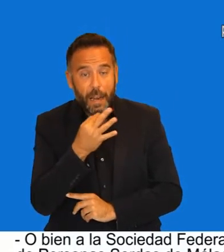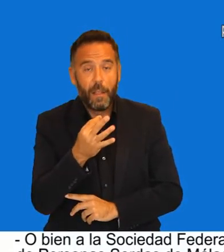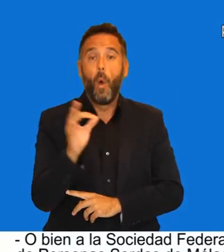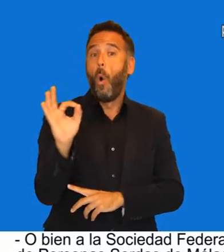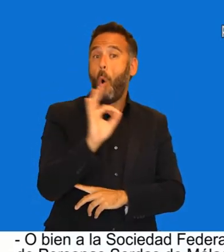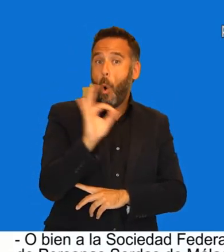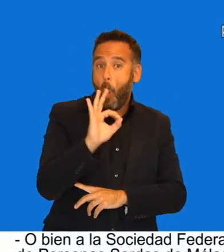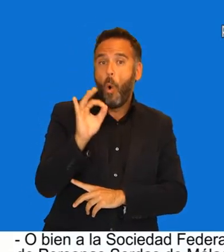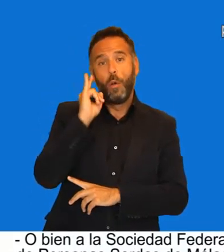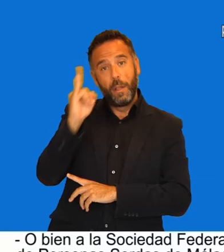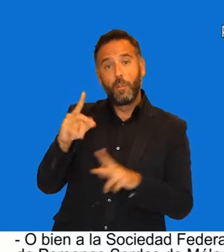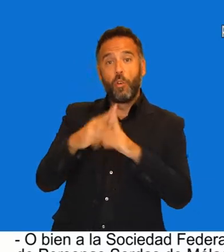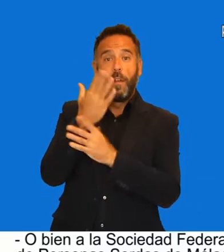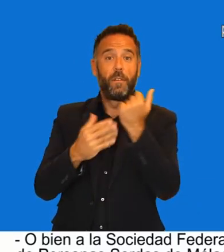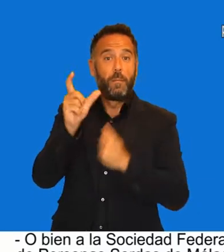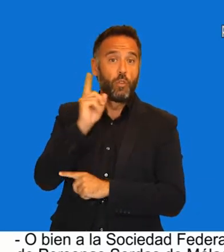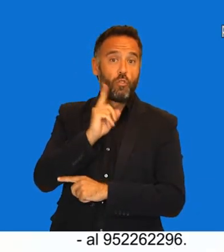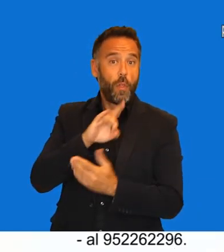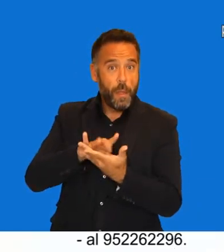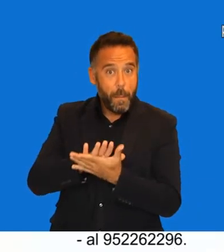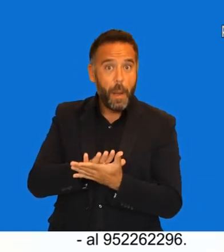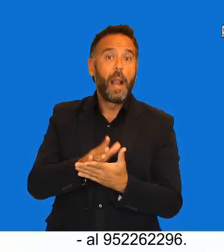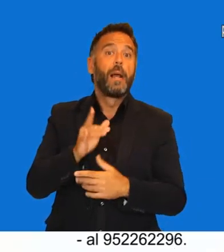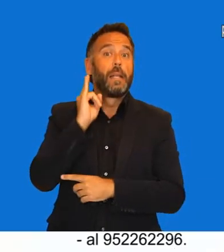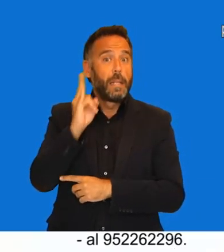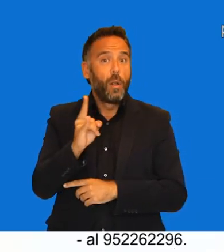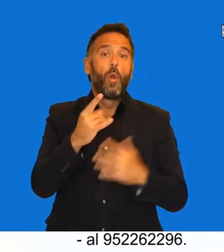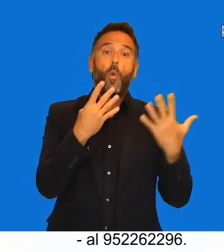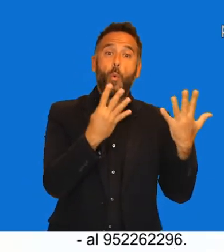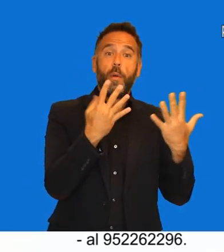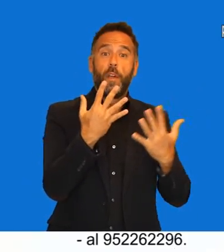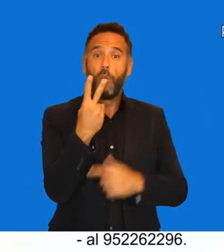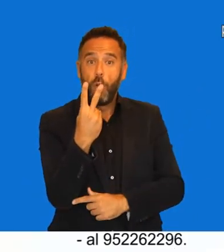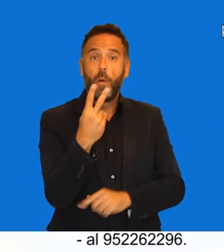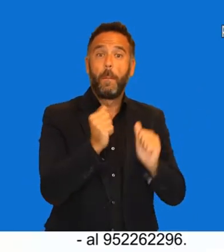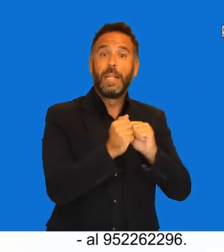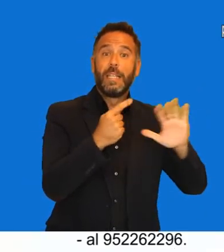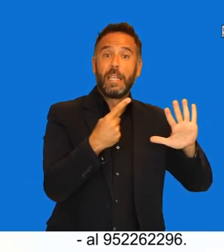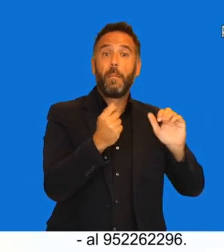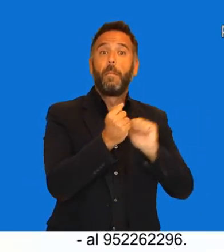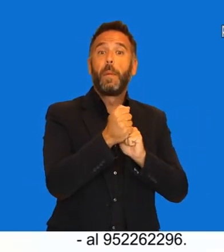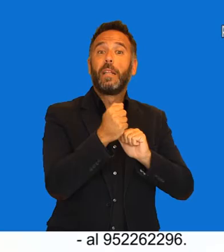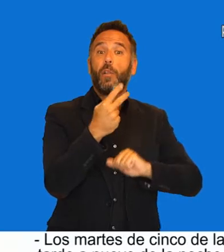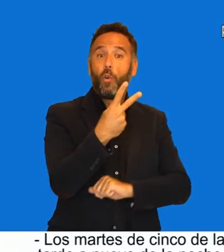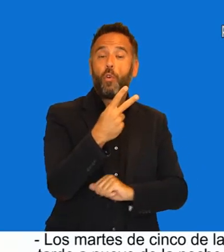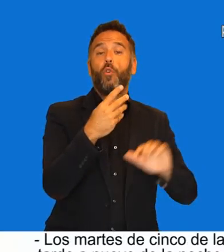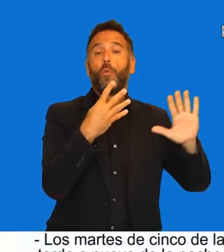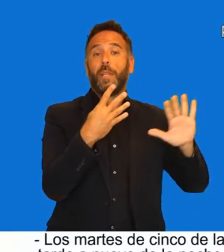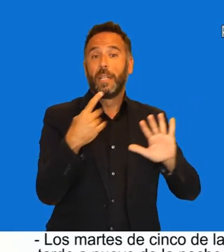a la Sociedad Federada de Personas Sordas de Málaga... ...al 952 26 22 96... ...los martes de